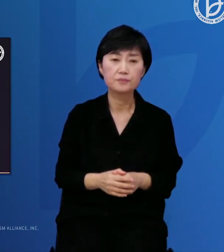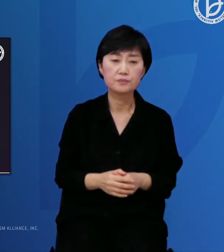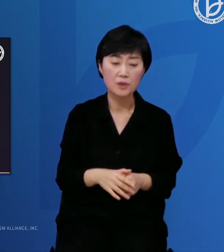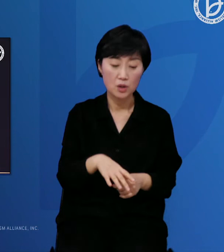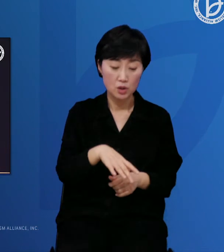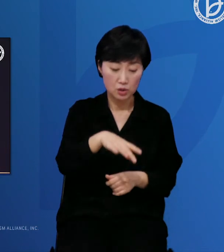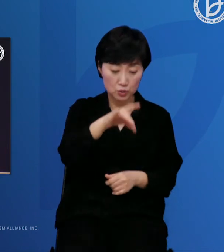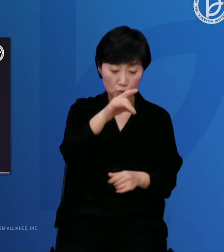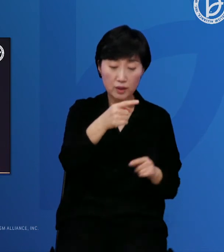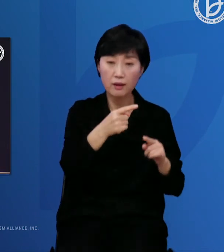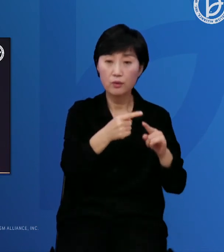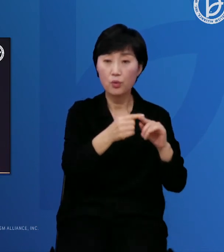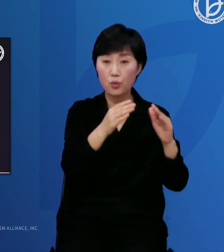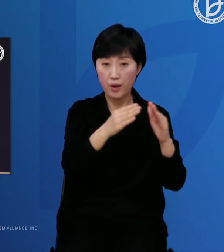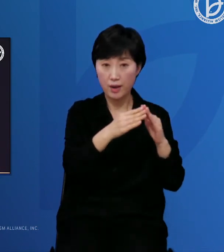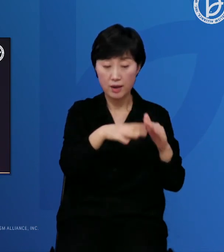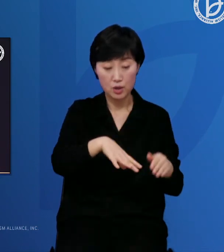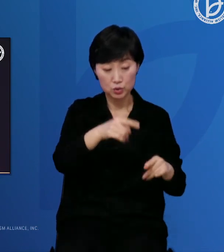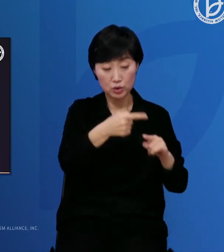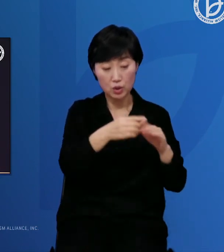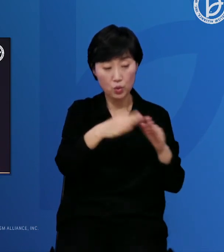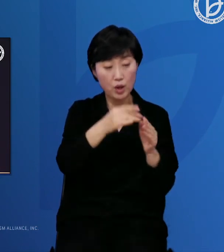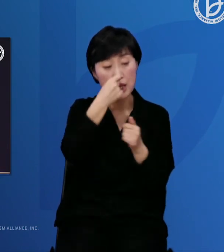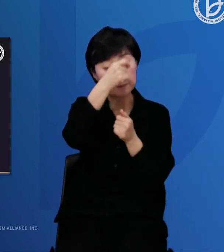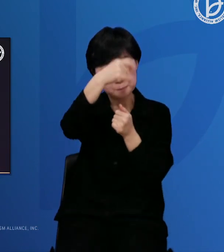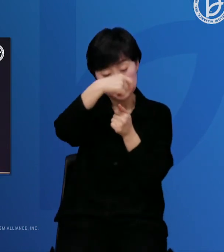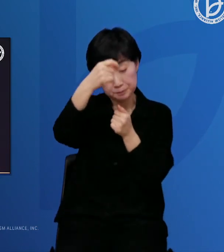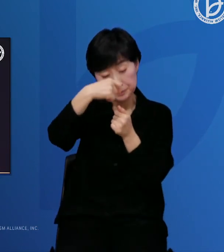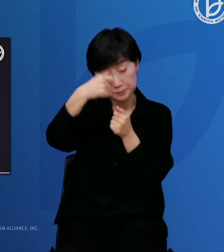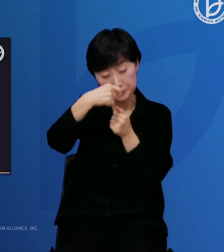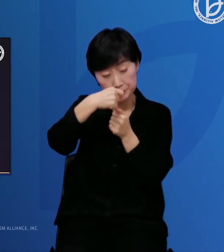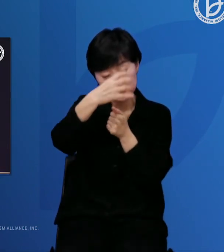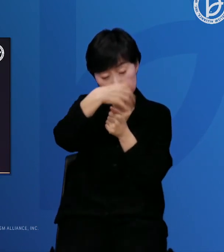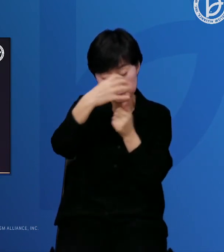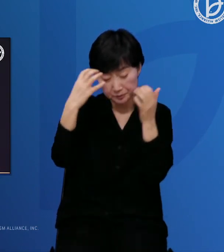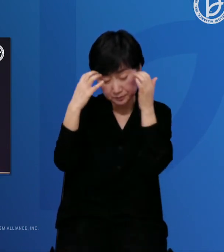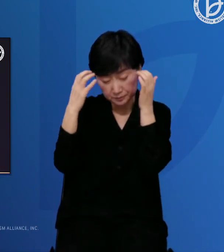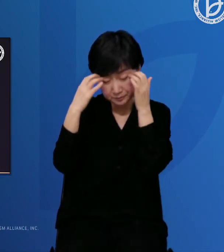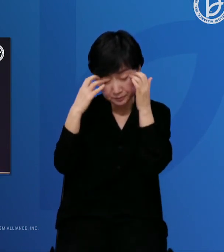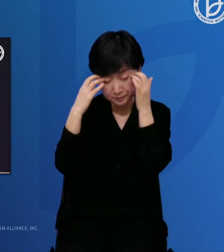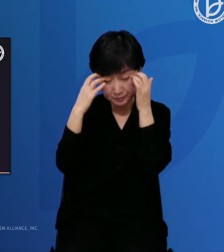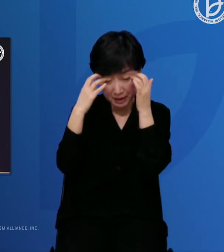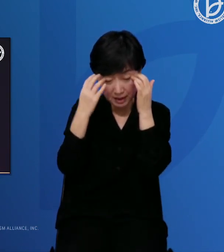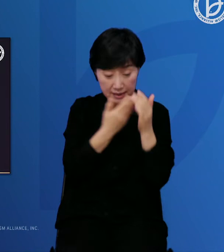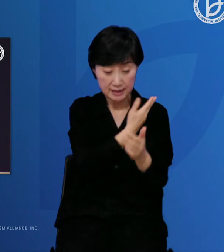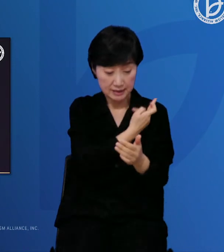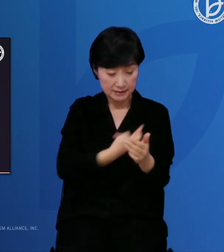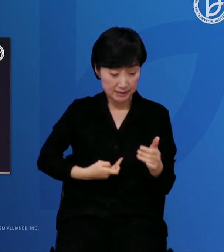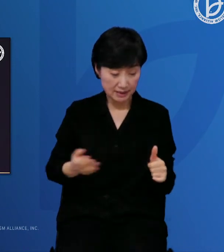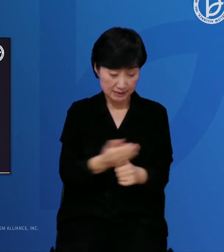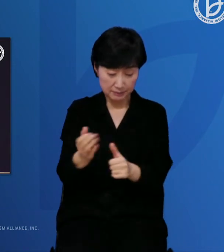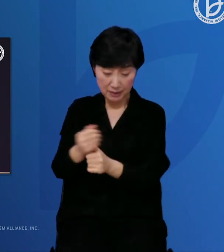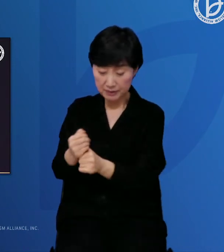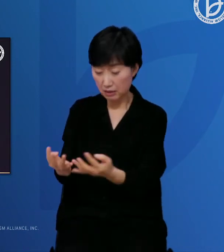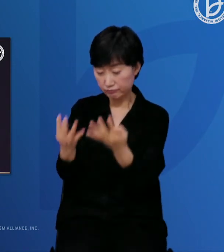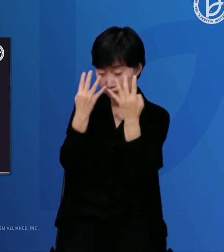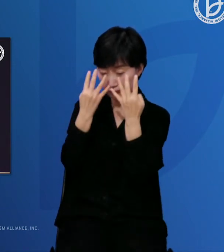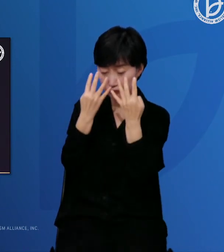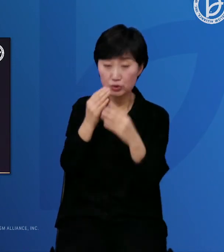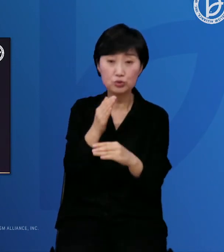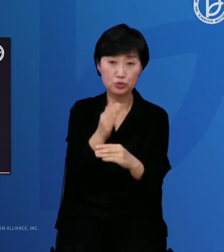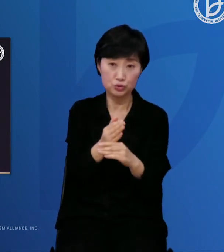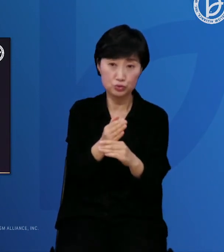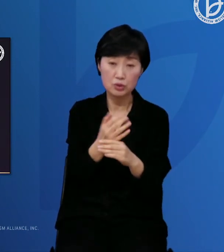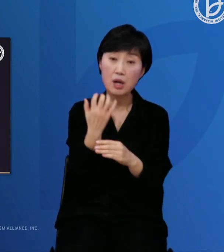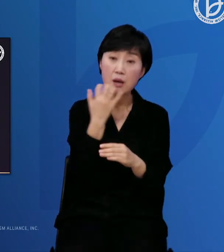초대교회가 다 이 핍박을 받고 사도들이 갇히고 베드로가 감옥에 들어갔잖아요. We see that the early church was faced with